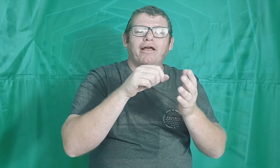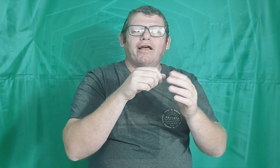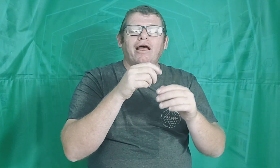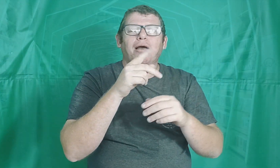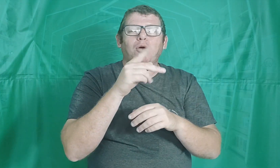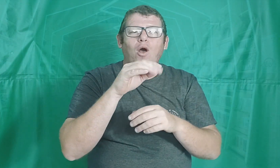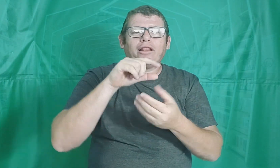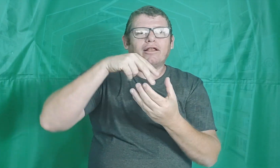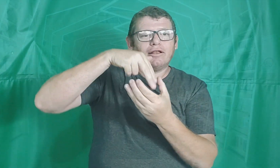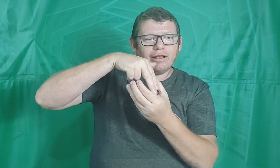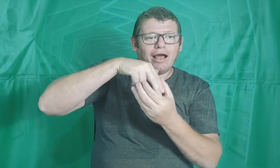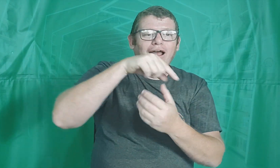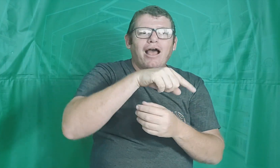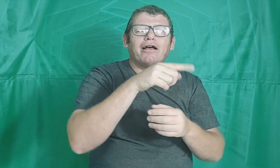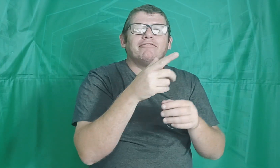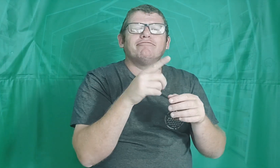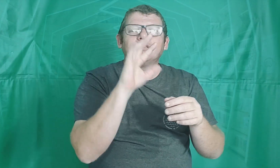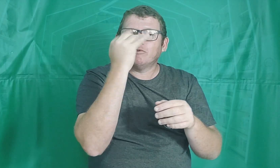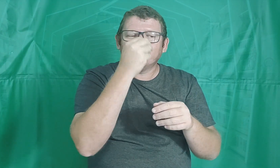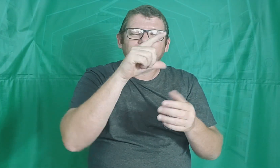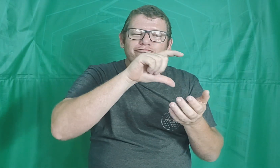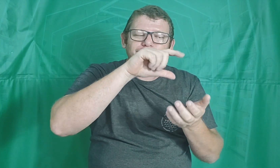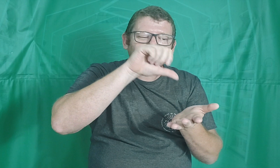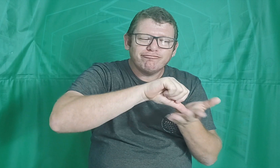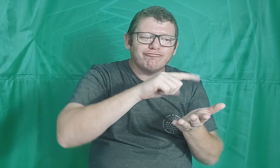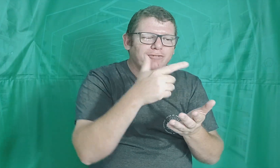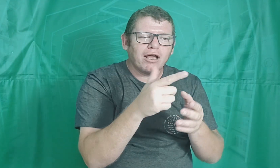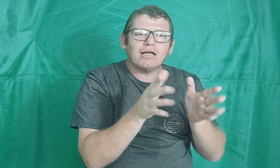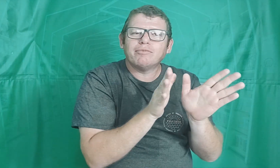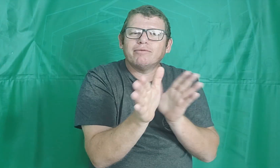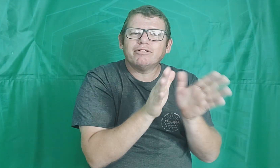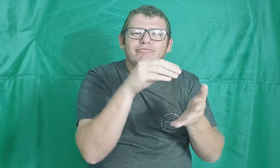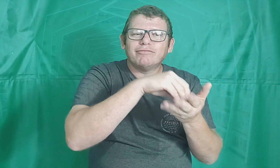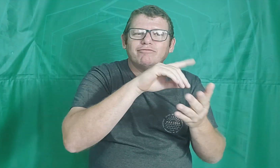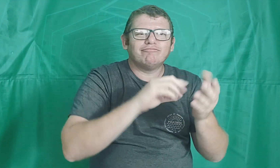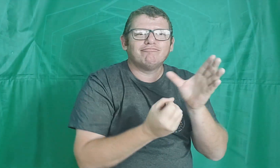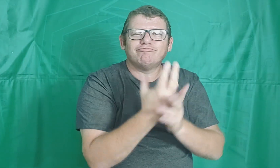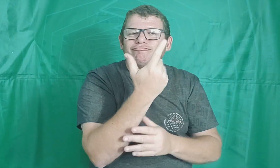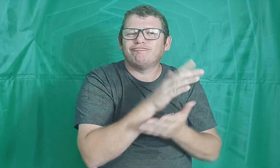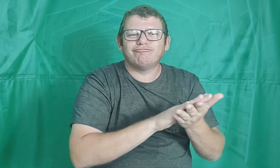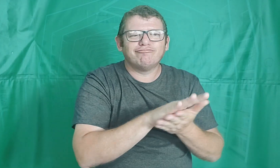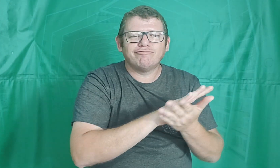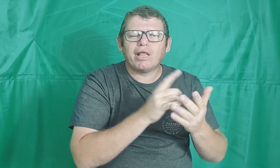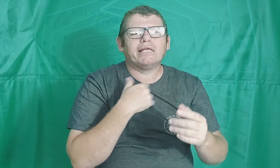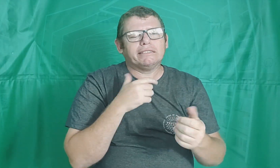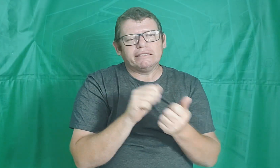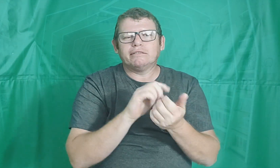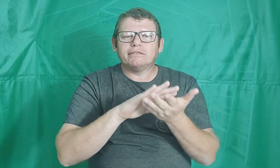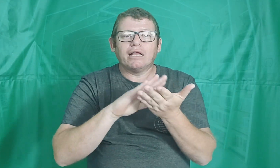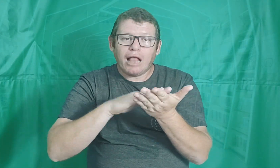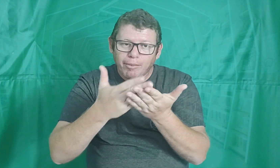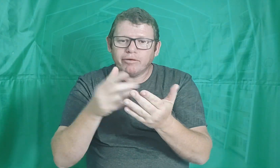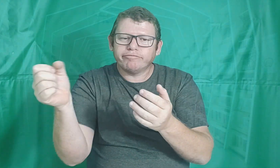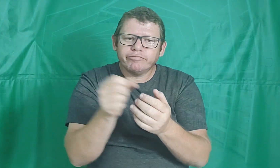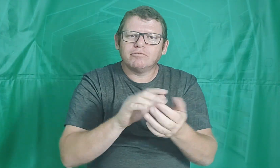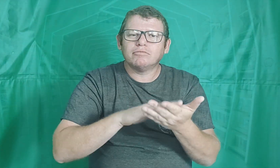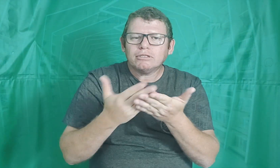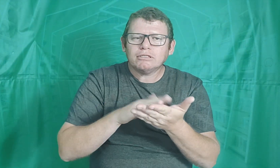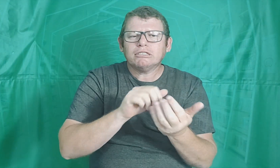superior por meio do consórcio CEDERJ pela Unirio, no polo de Rio Bonito. No início foi muito difícil me adaptar, mas com a ajuda das intérpretes que